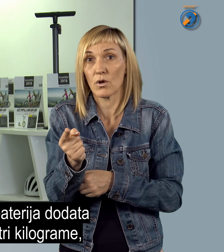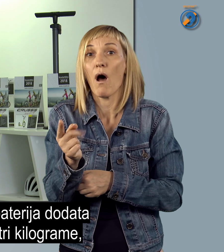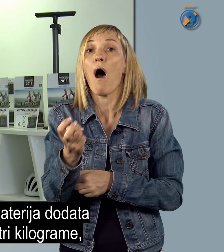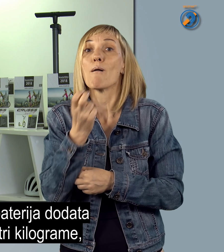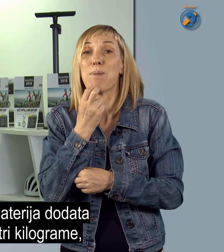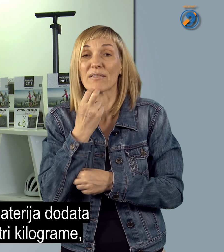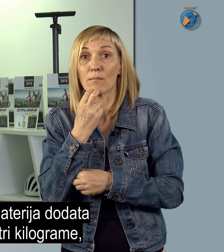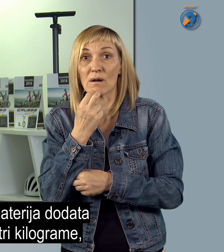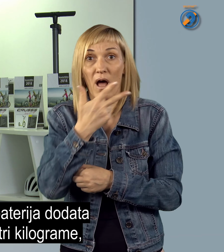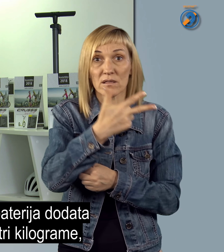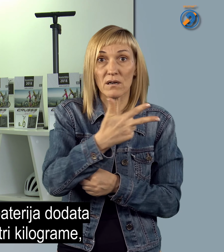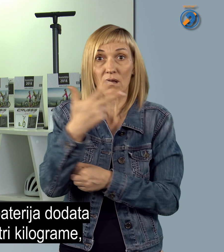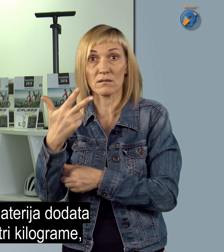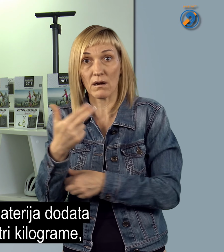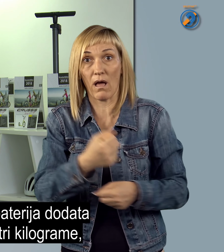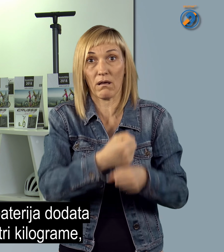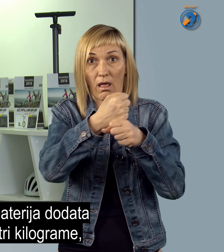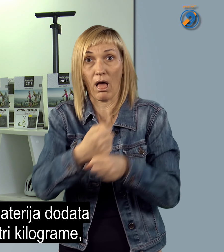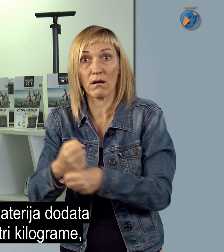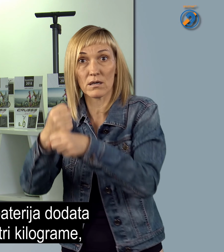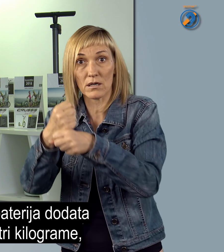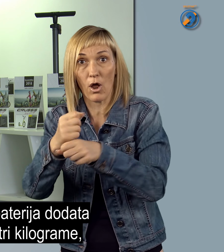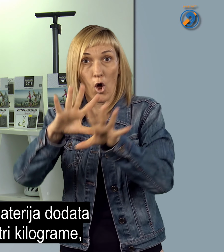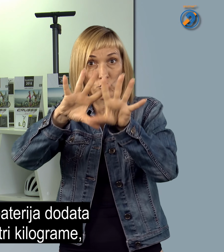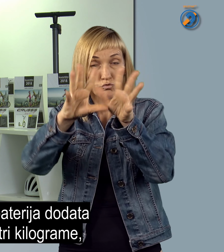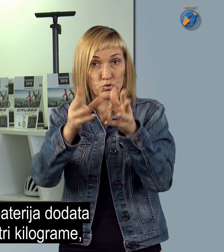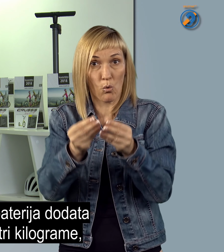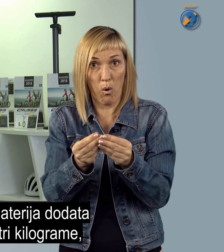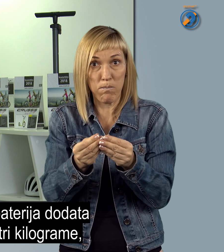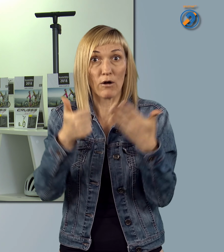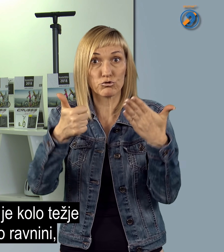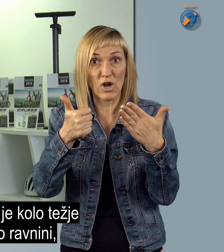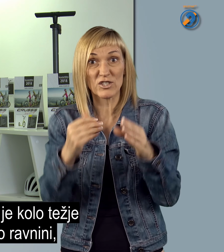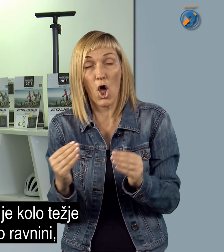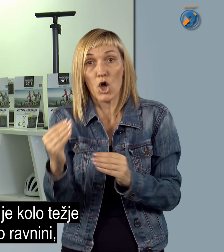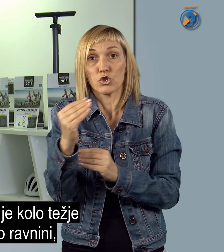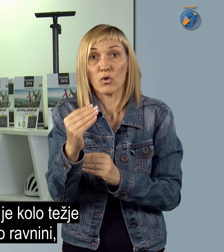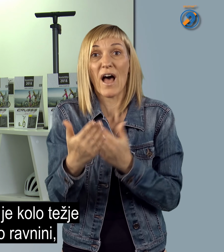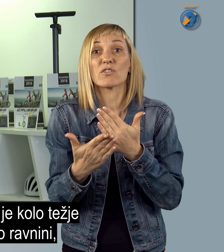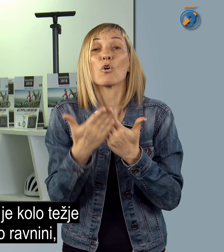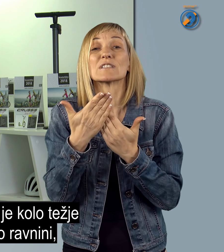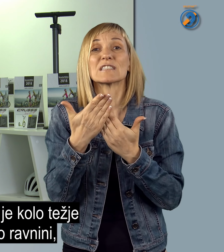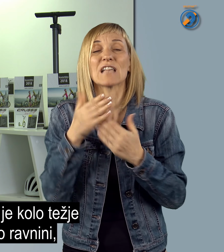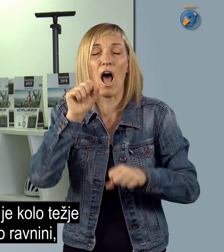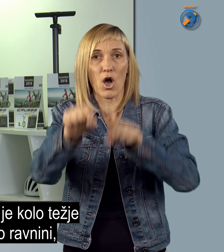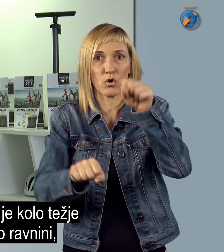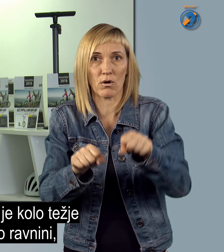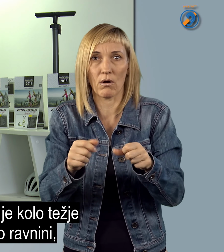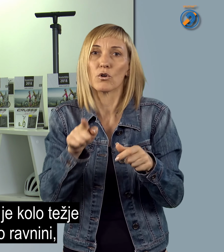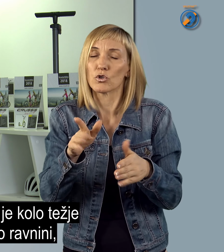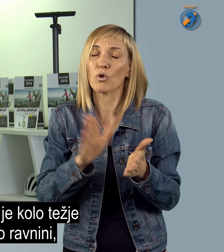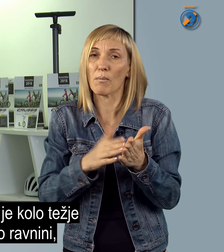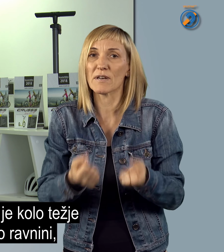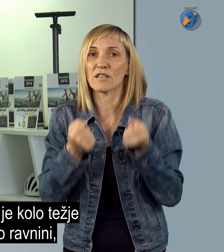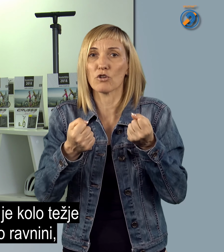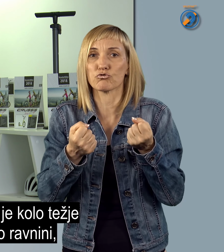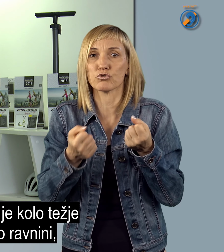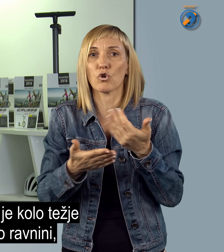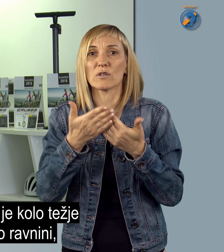baterija vsak po dobre 3 kg dodata električnemu kolesu svoje teže, kar pomeni, da je težji za